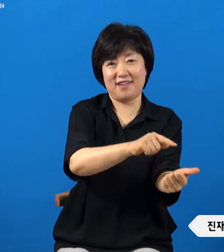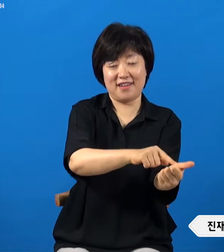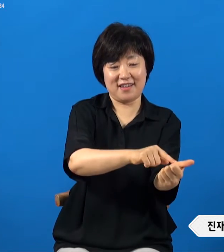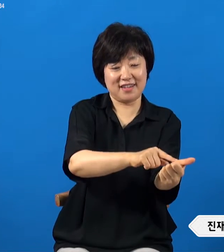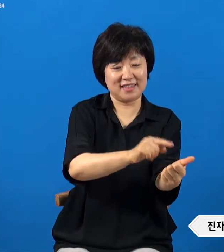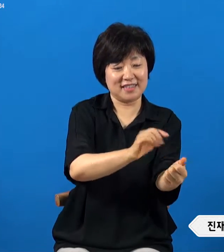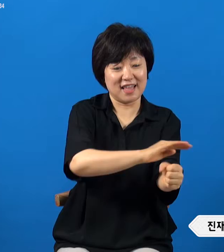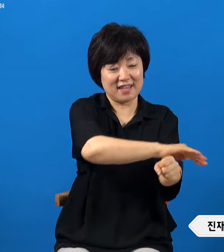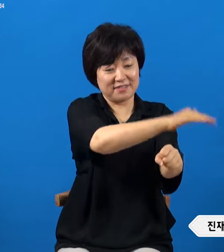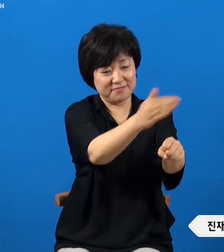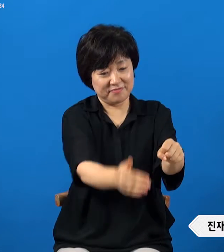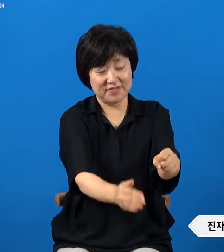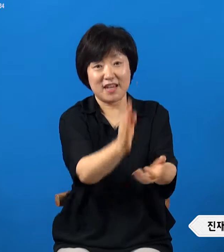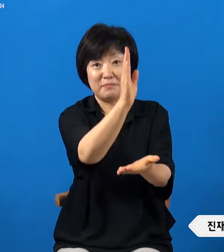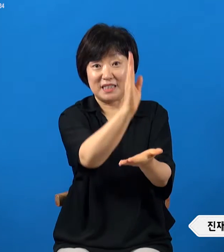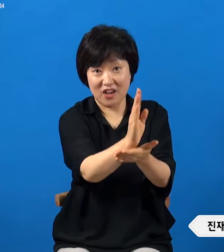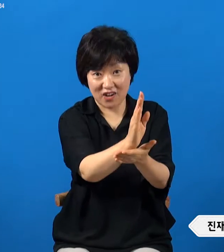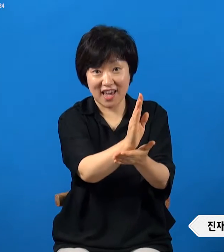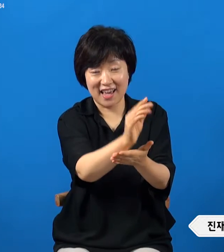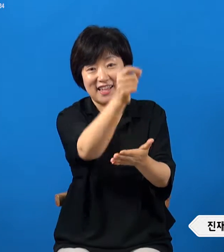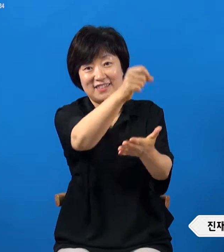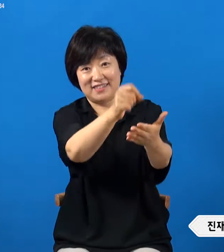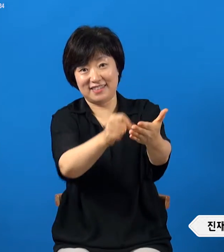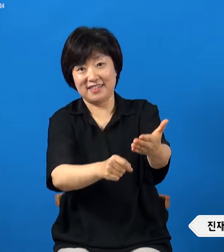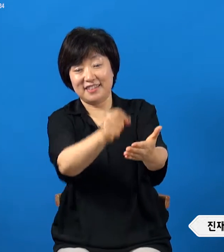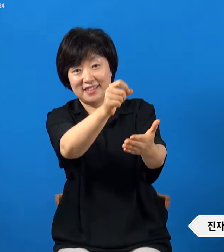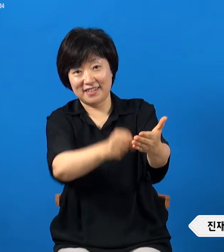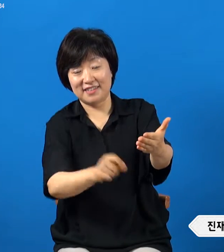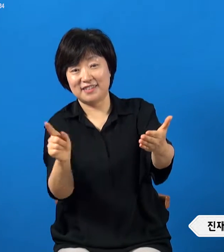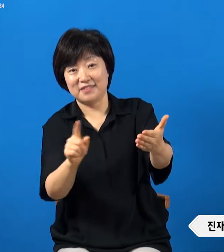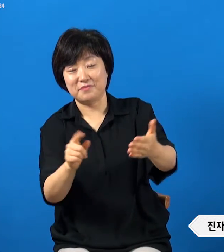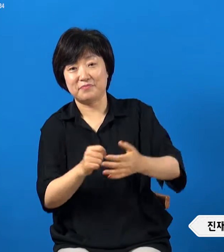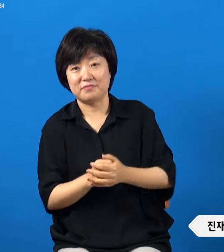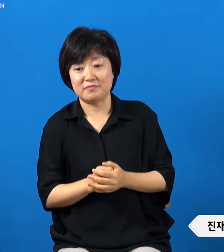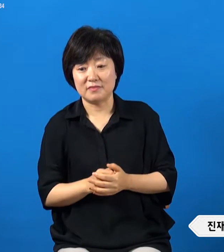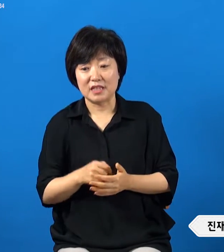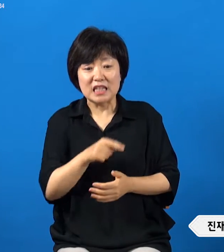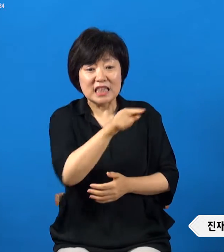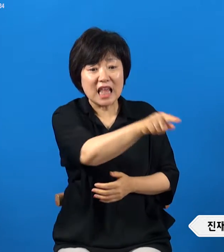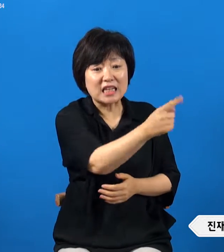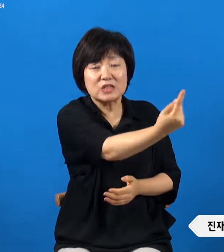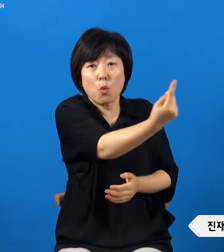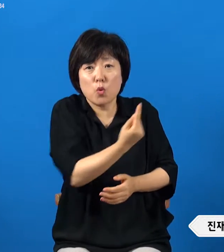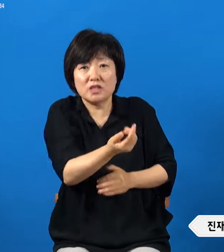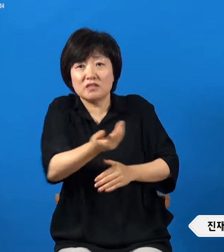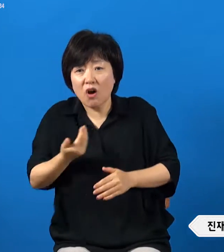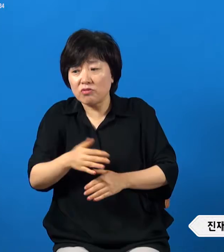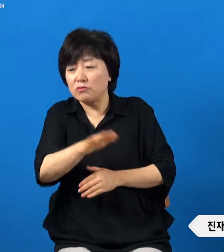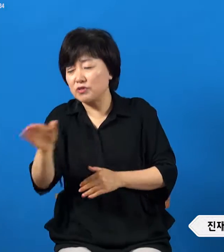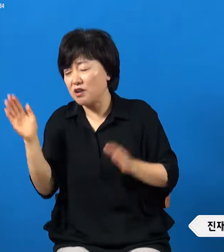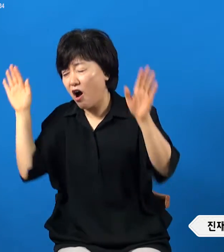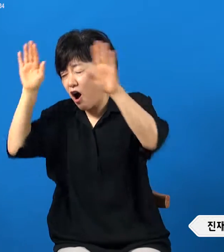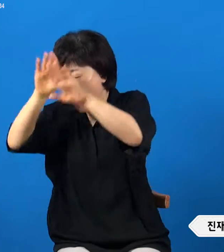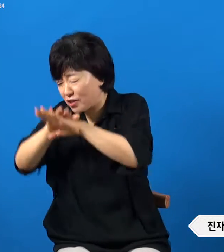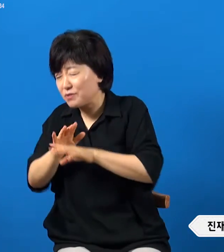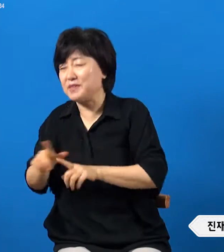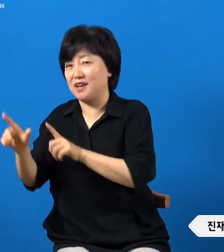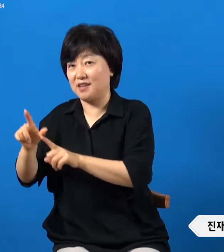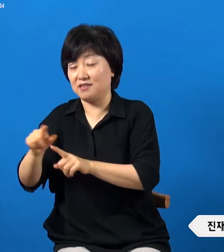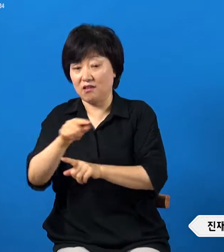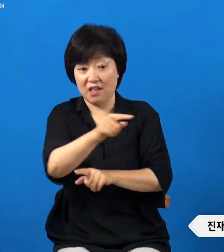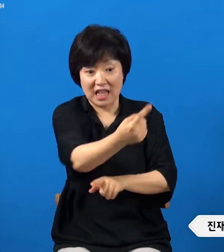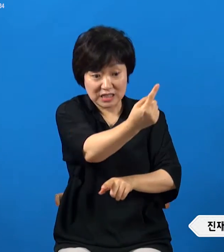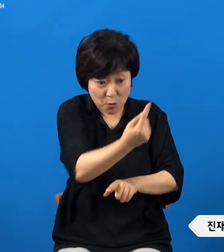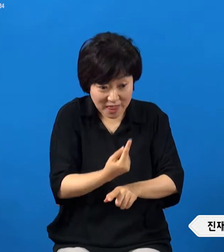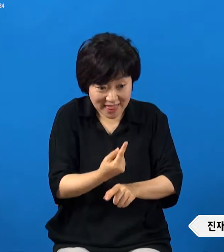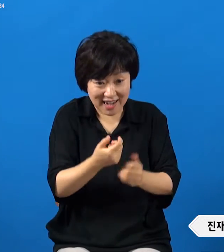이런 비석을 세워두었습니다. 당신이 오기 전에는 우리는 어둠 가운데 있었습니다. 당신이